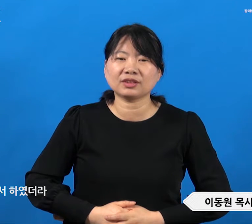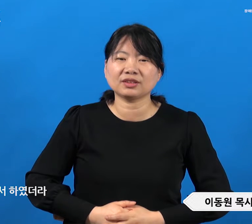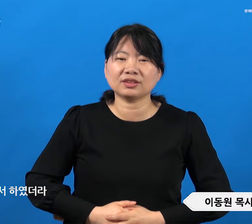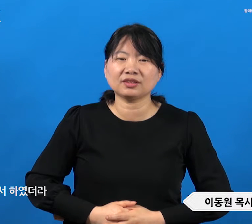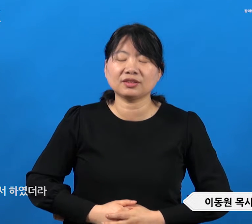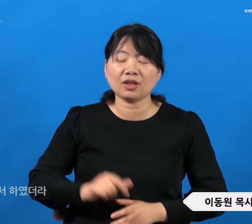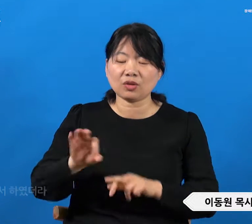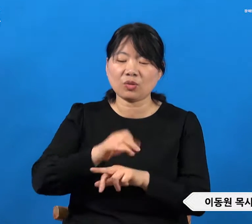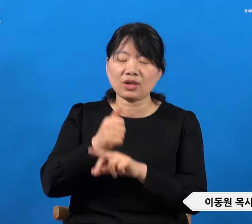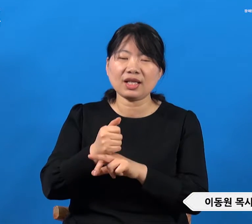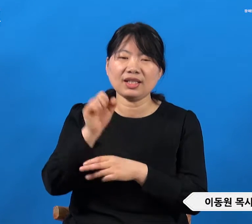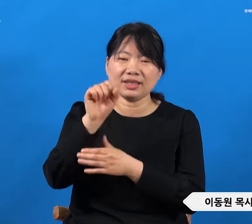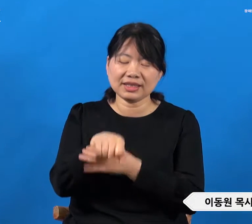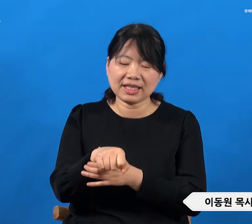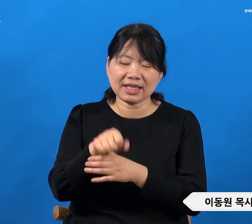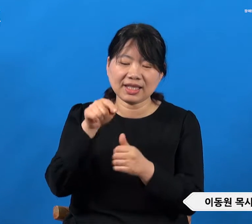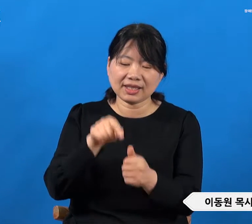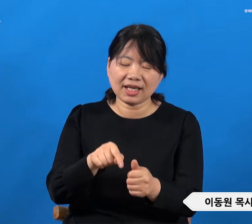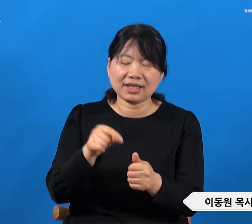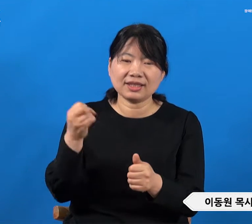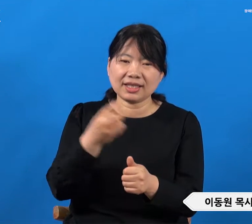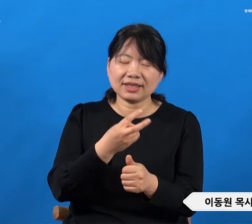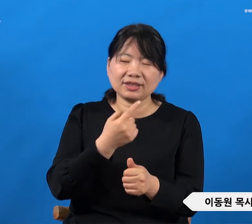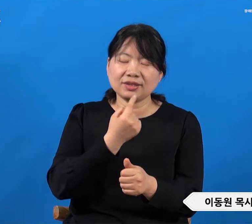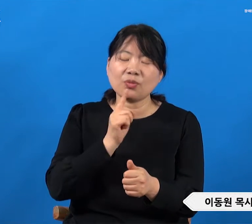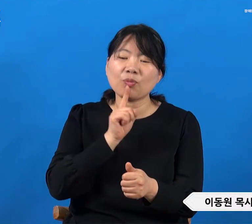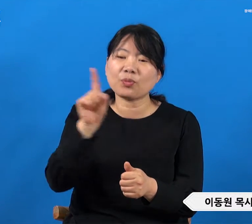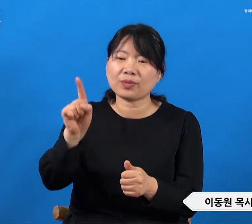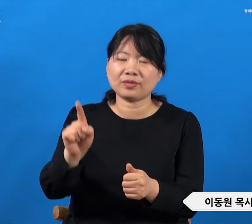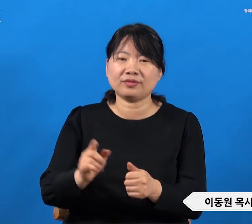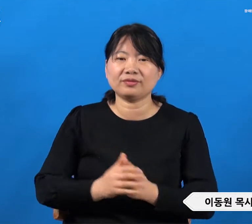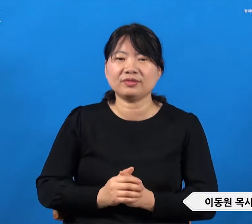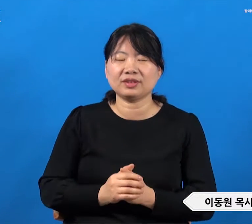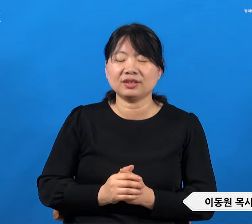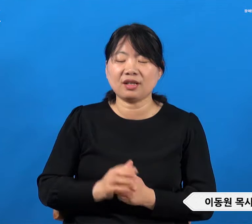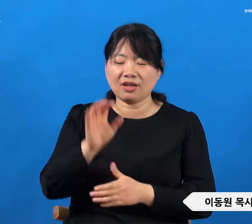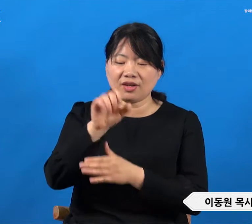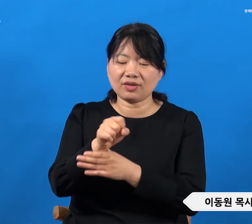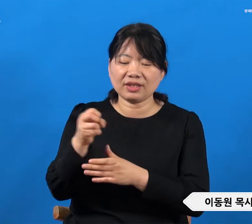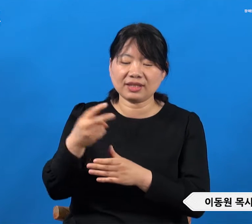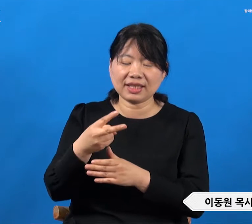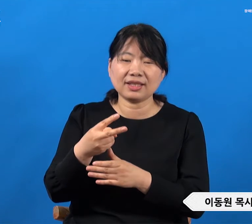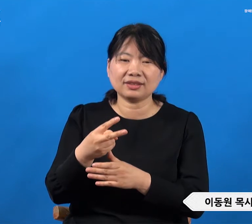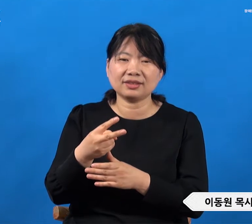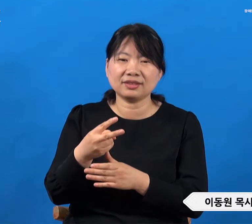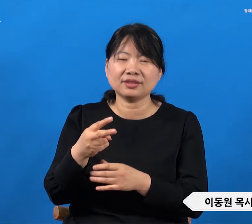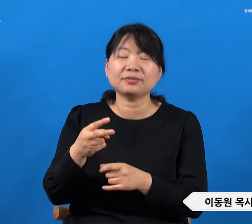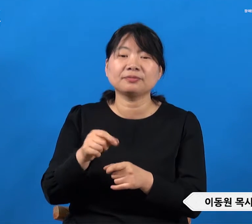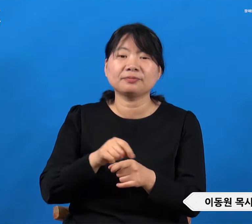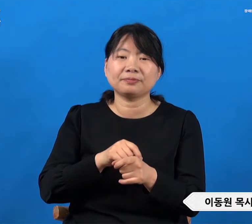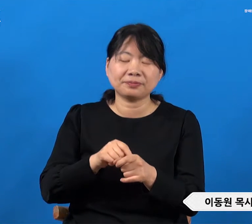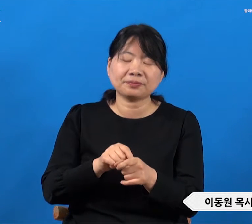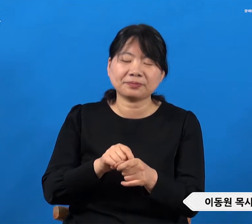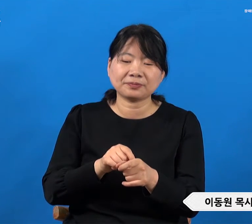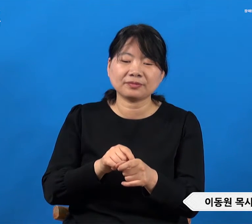그 왕의 재가를 확인하는 것이에요. 신청하는 것입니다. 그리고 그 허락을 다시 득하는 것입니다.